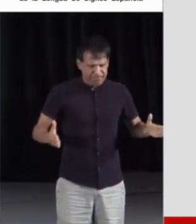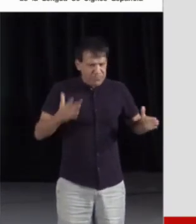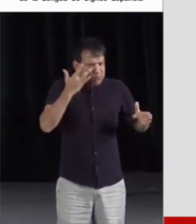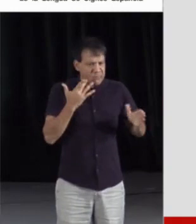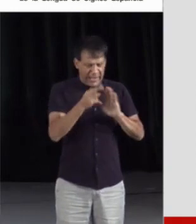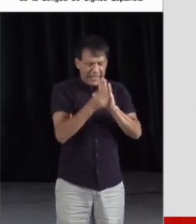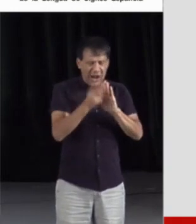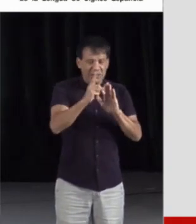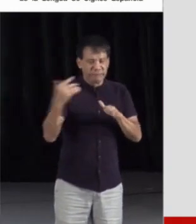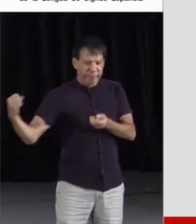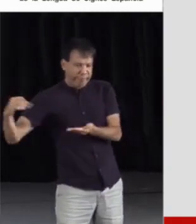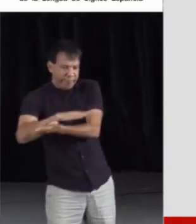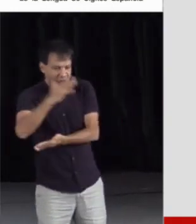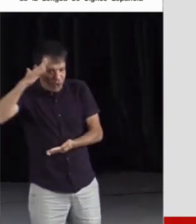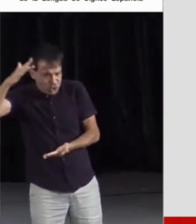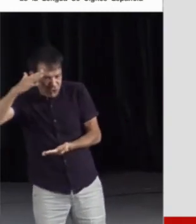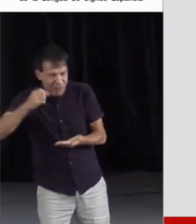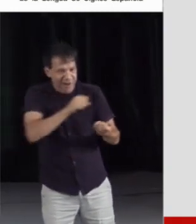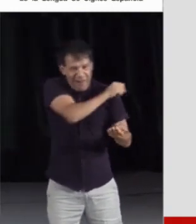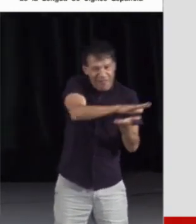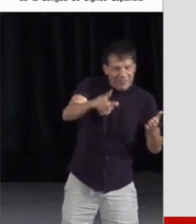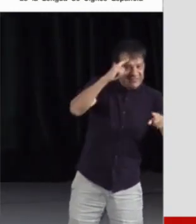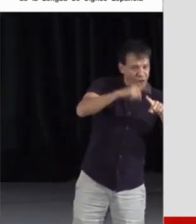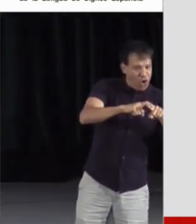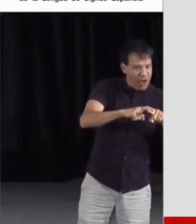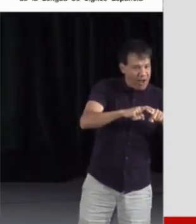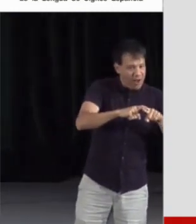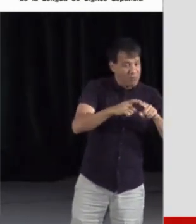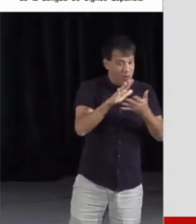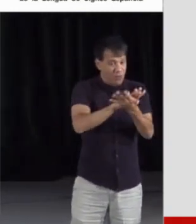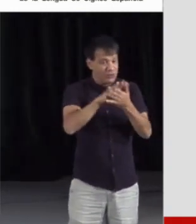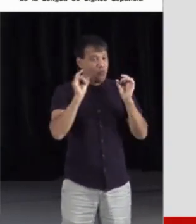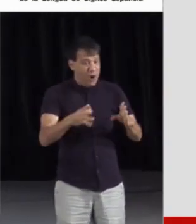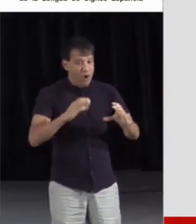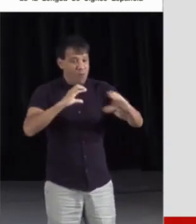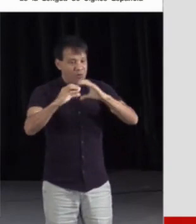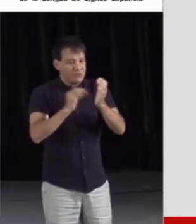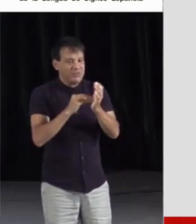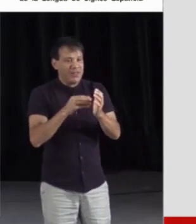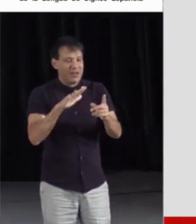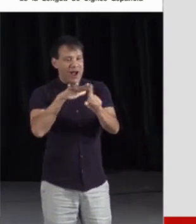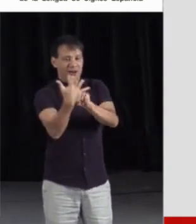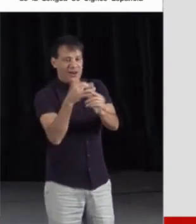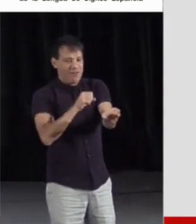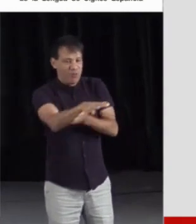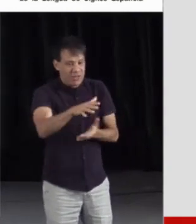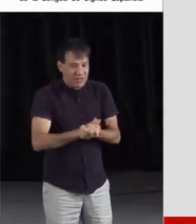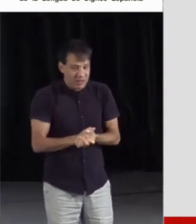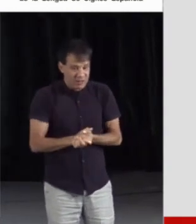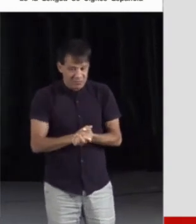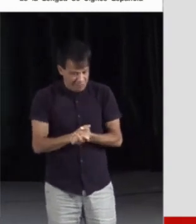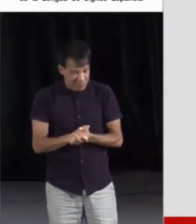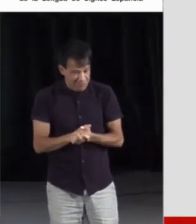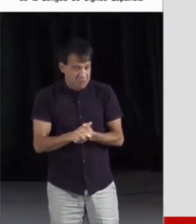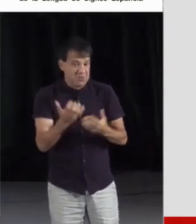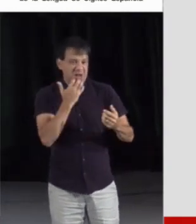nivel lingüístico, normalmente las investigaciones se ven influidas por otras áreas, como la filosofía, y la